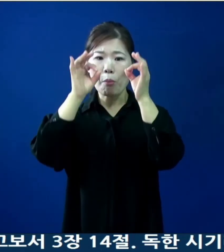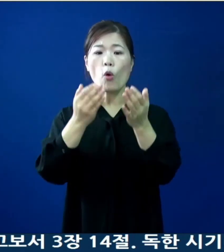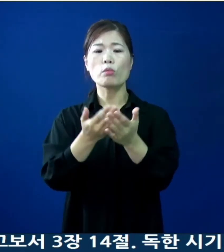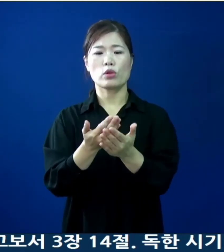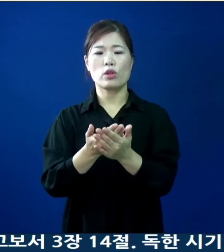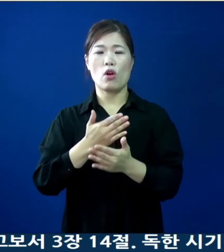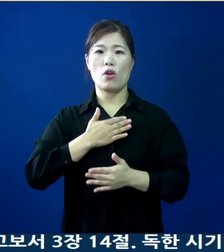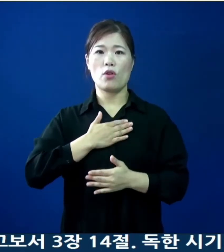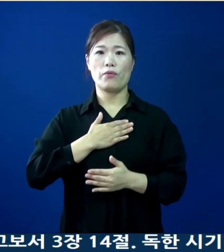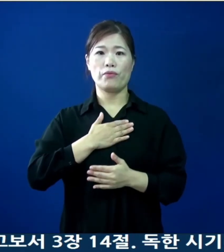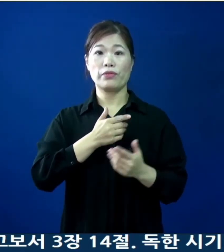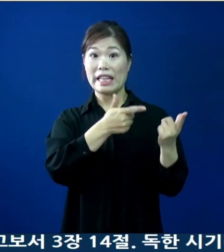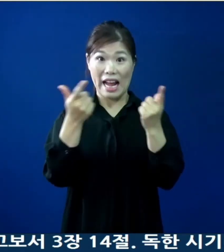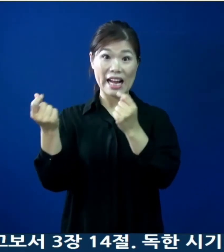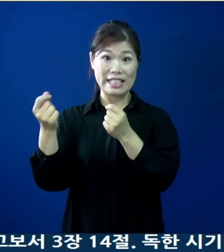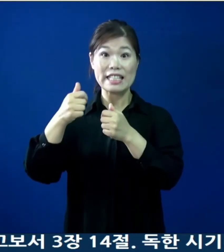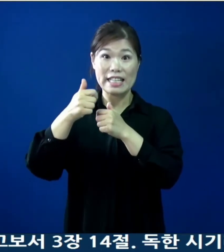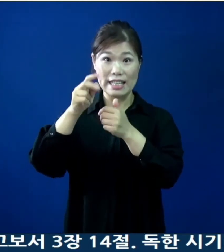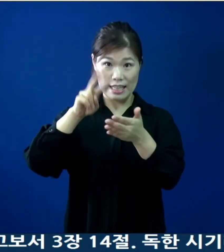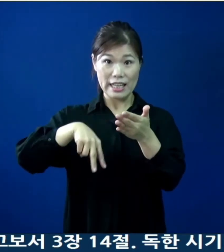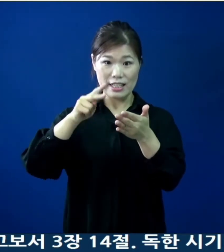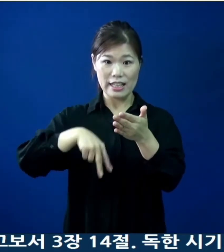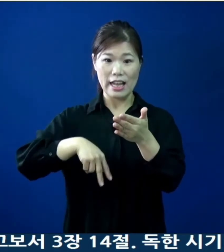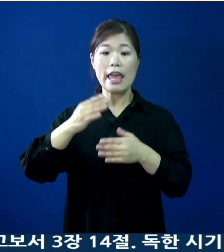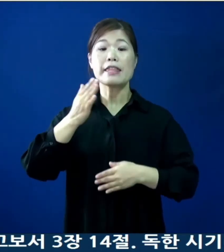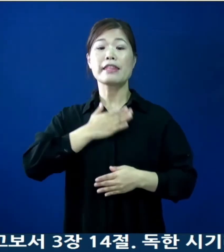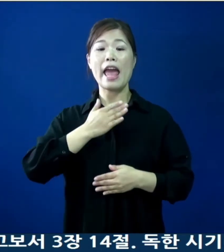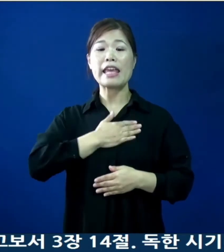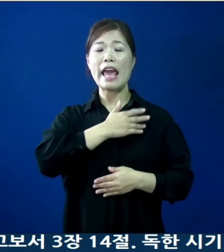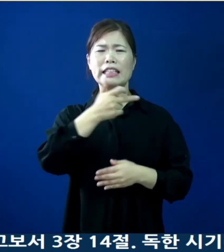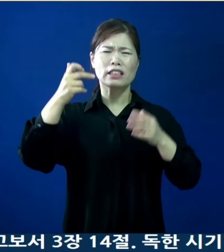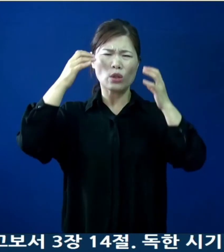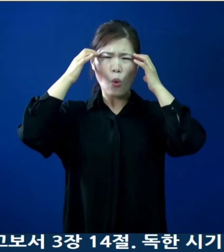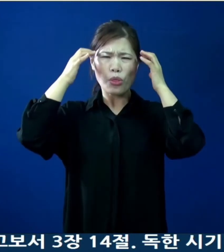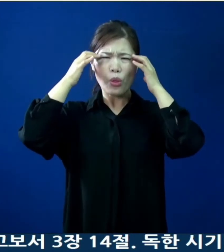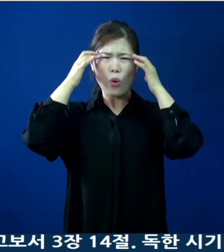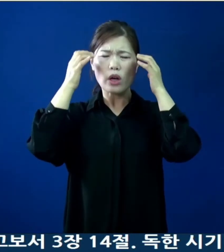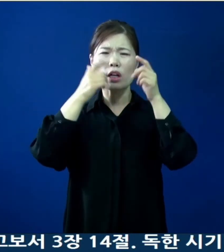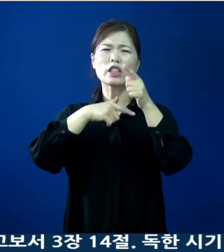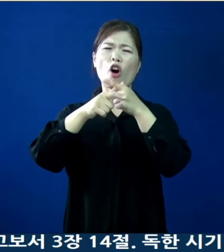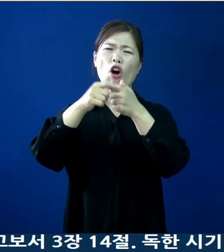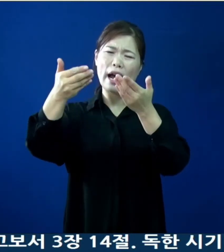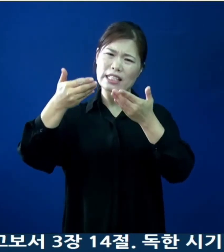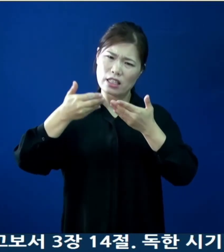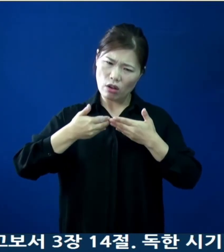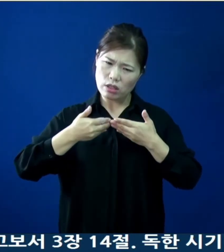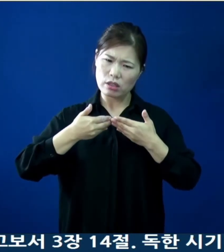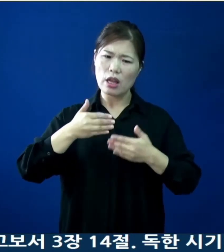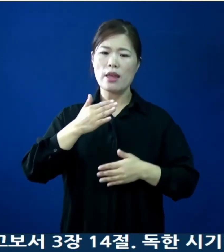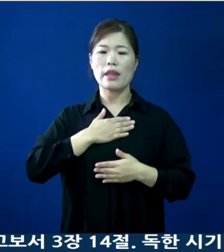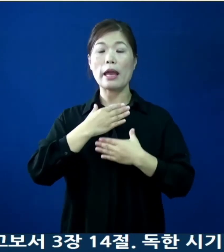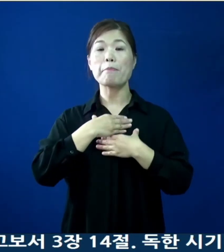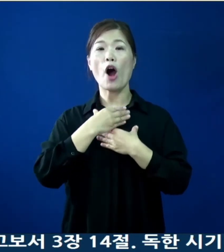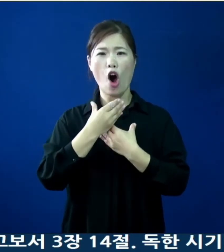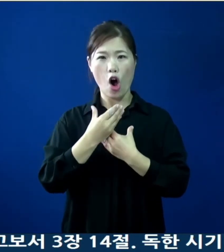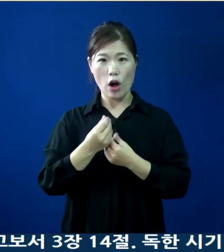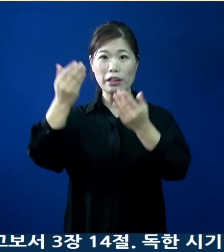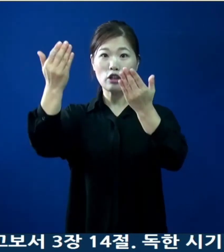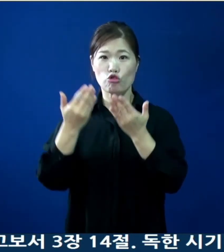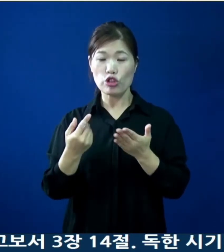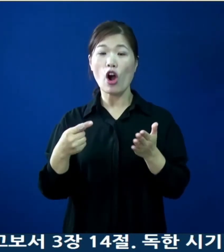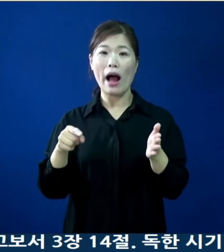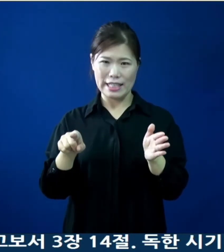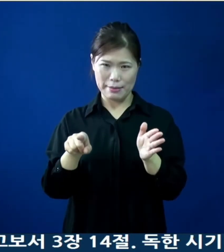보옵소서. 앞부분만 같이 읽겠습니다. 시작. 내게 큰 고통을 더하신 것은 내게 평안을